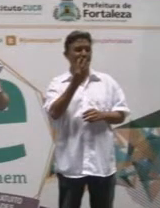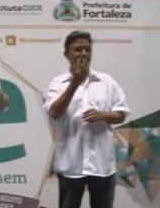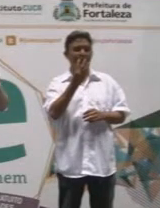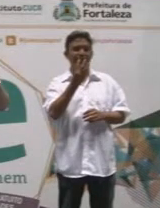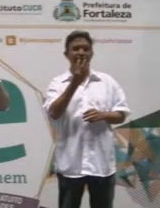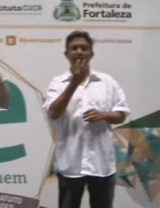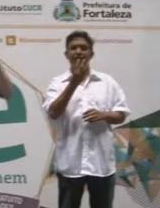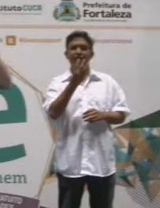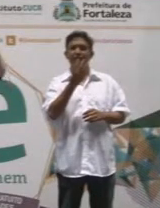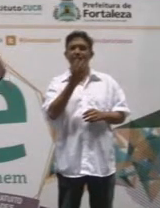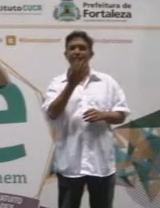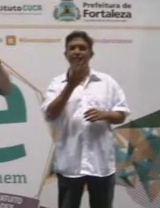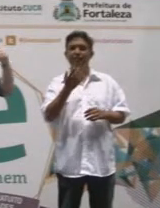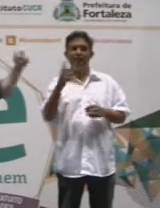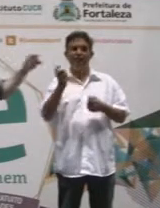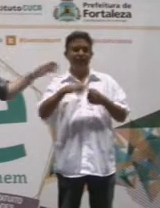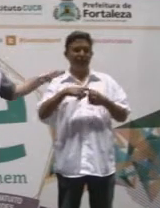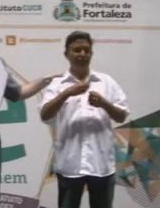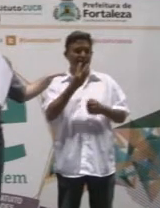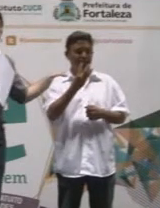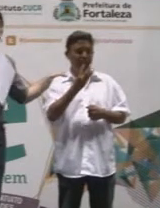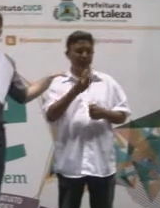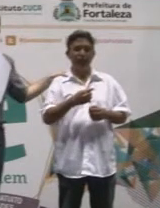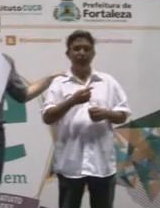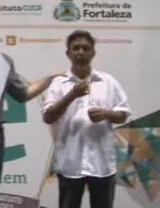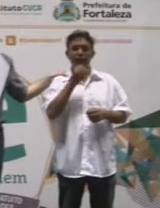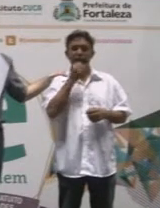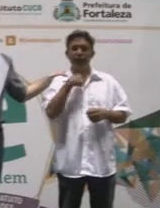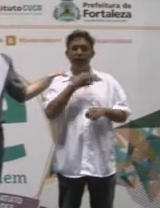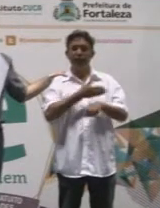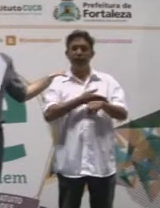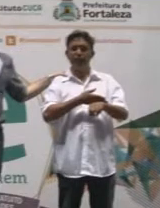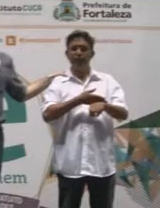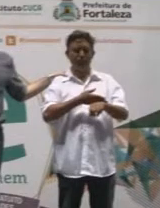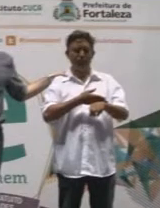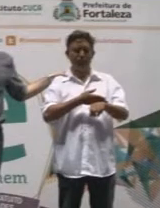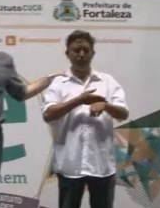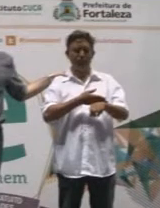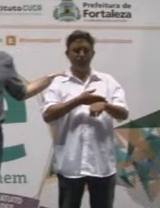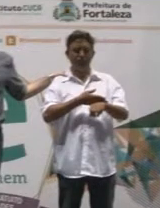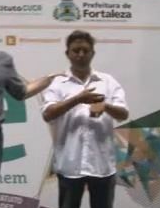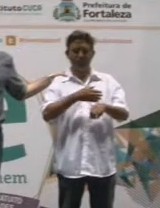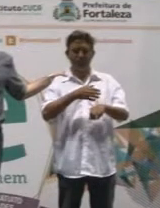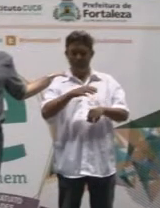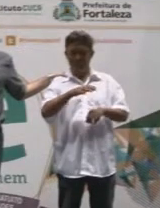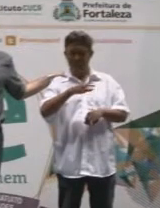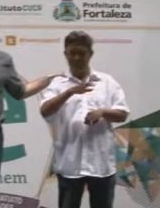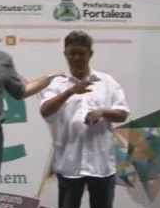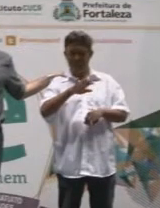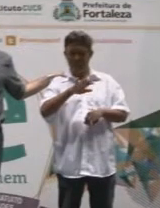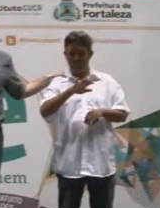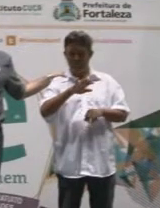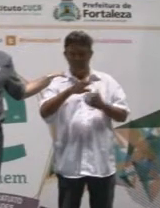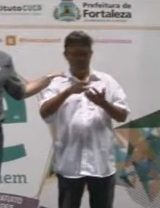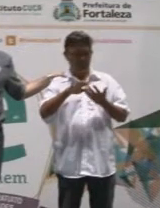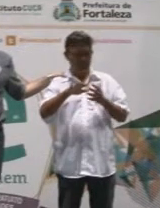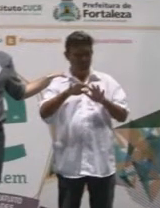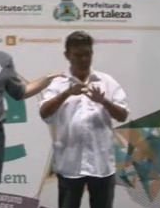Eu pulei para 4. É a 4. Depois eu volto para 3. Ele é branco. Olha para mim. Ele é branco.